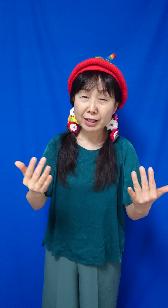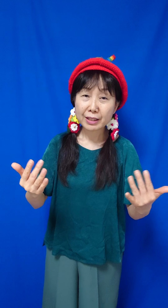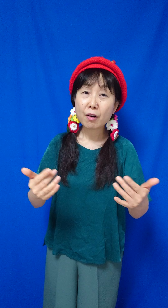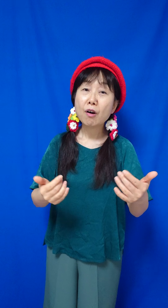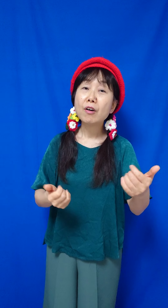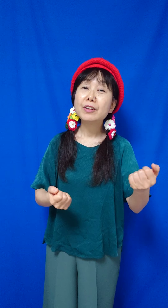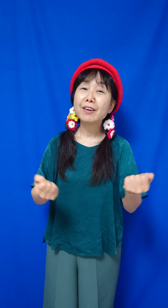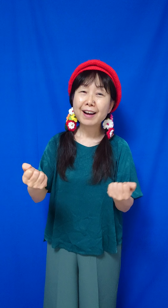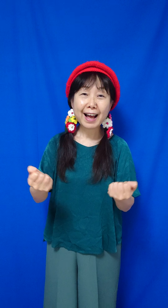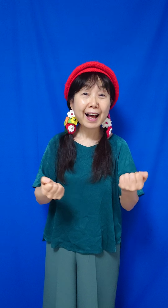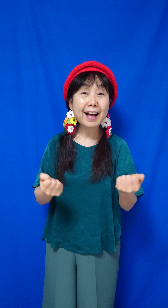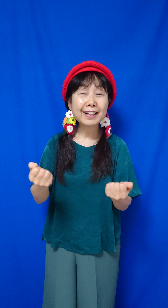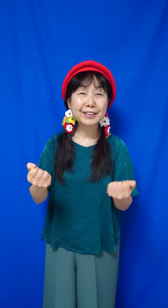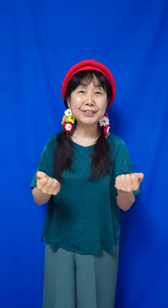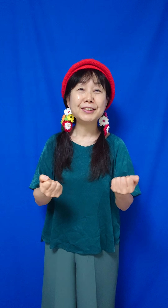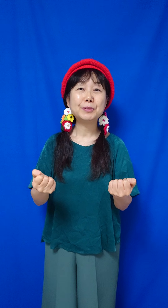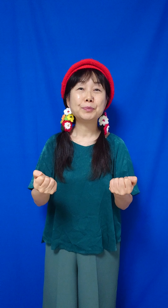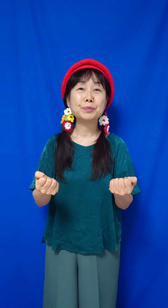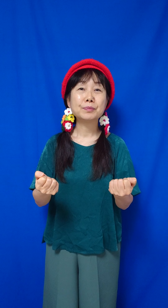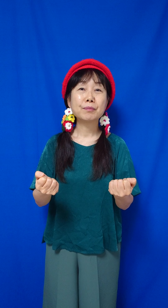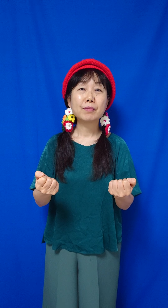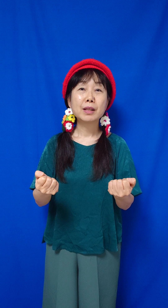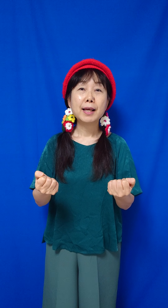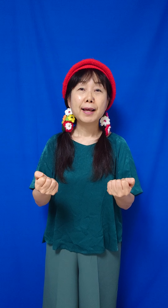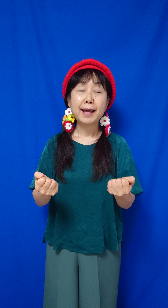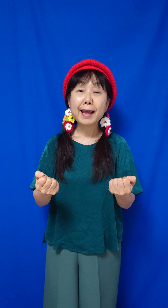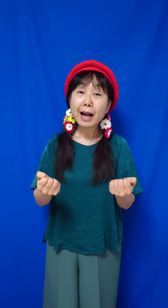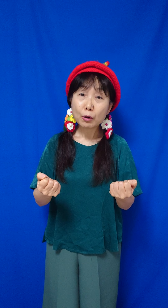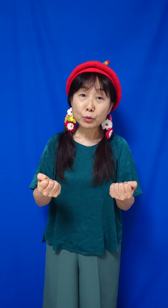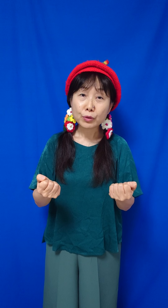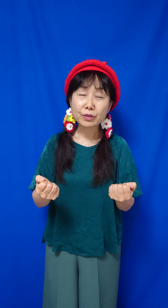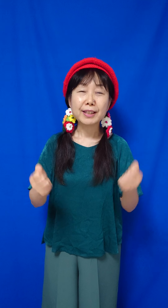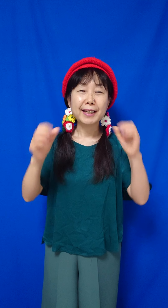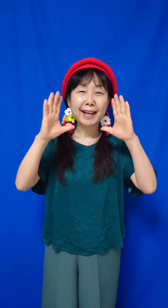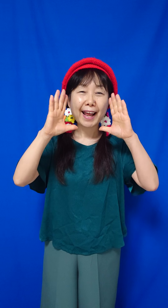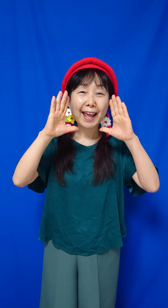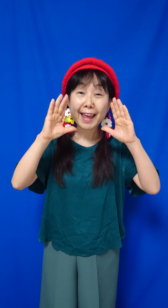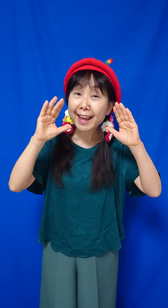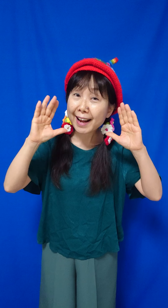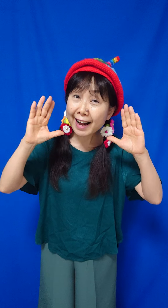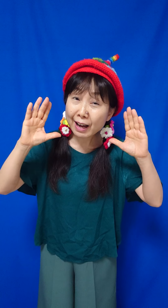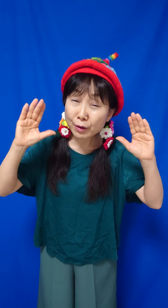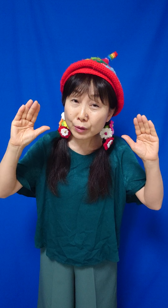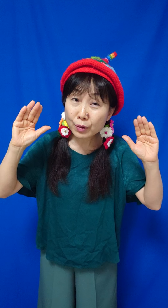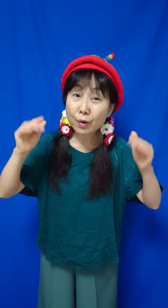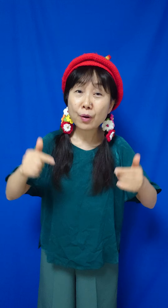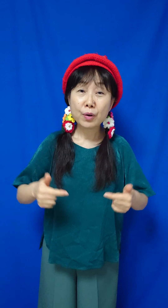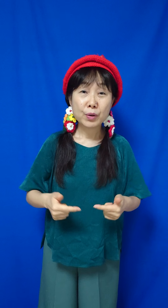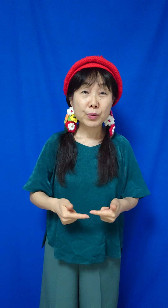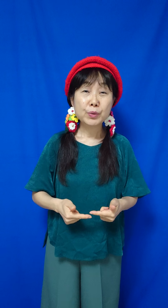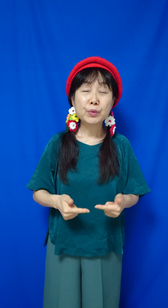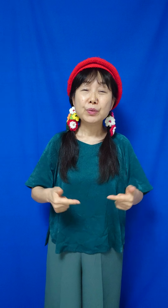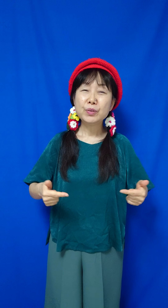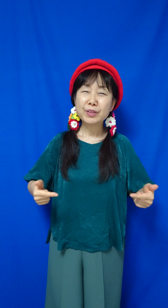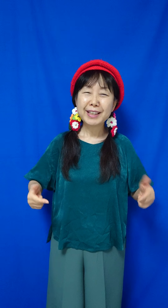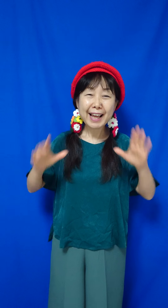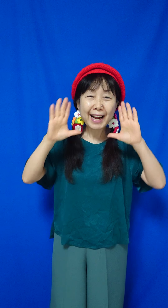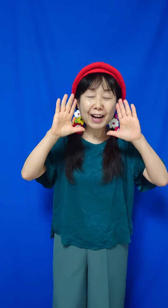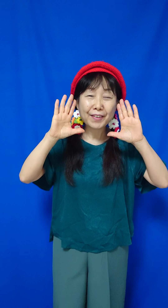緑のトラック、笑顔と勇気、笑顔と勇気。笑顔